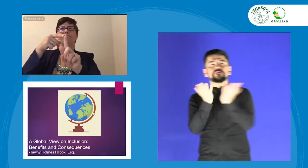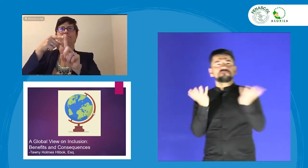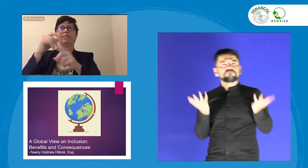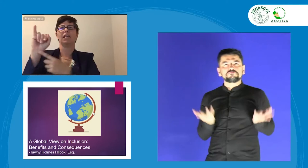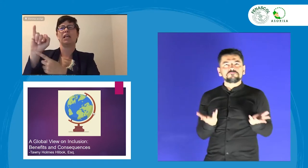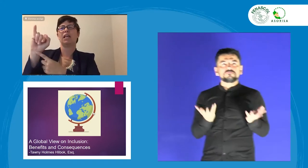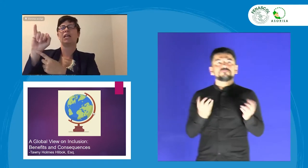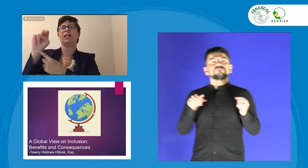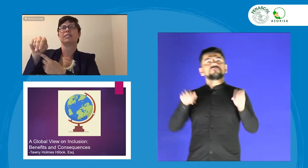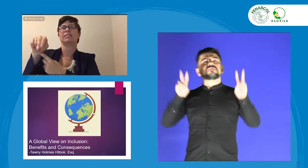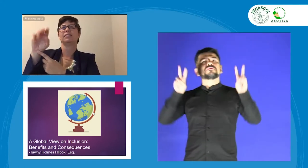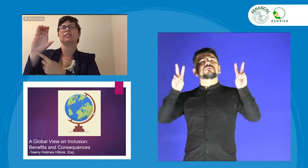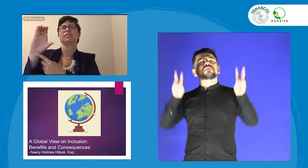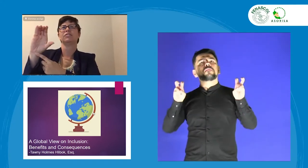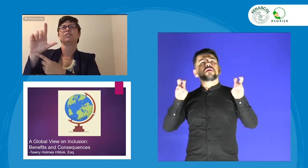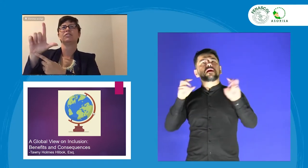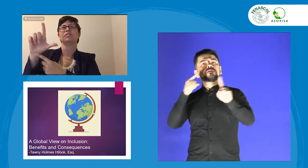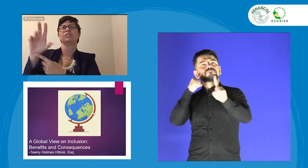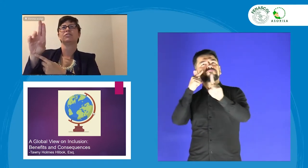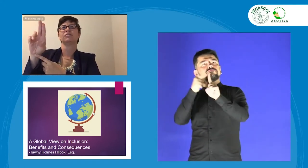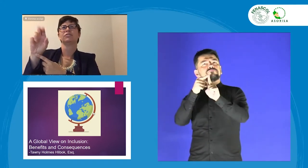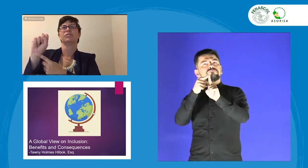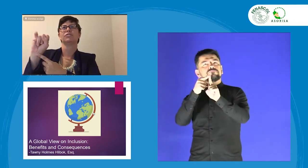el tema de educación.